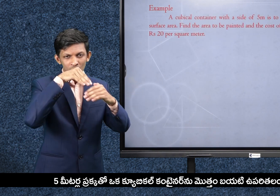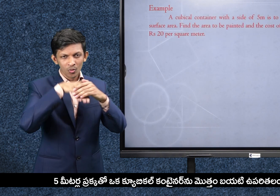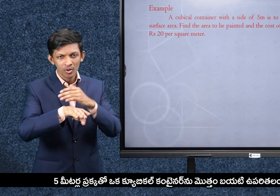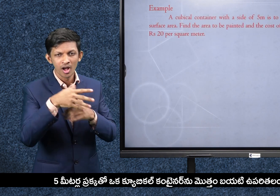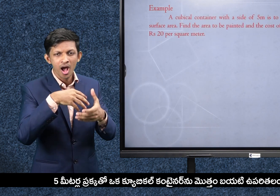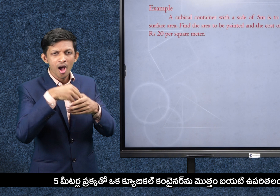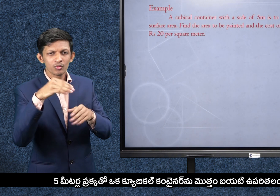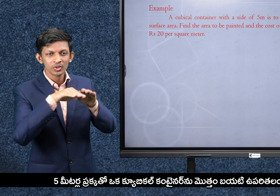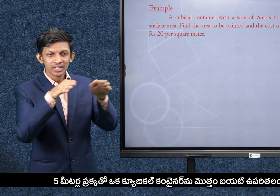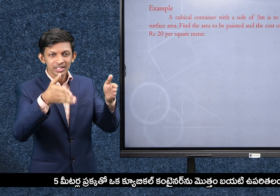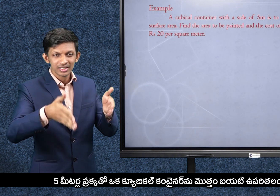బయటి ఉపరితలంపై పెయింటింగ్ చేయాలి.